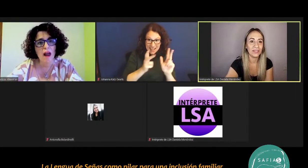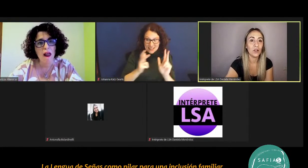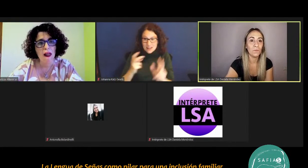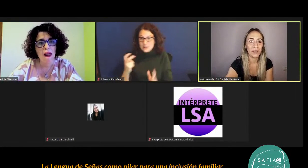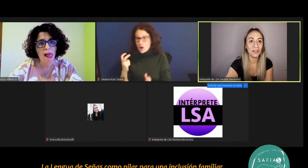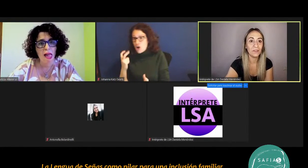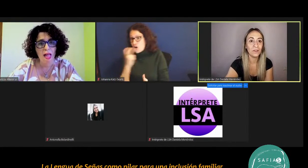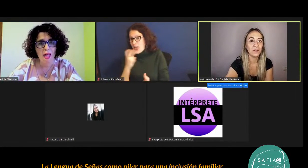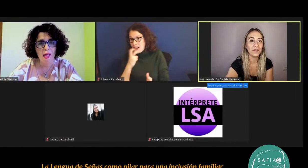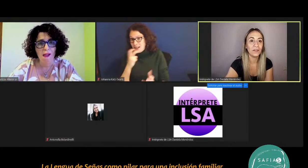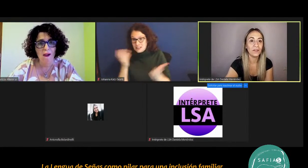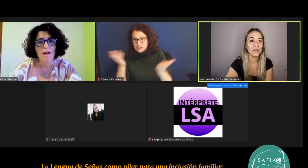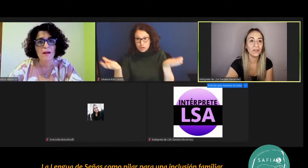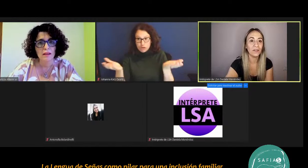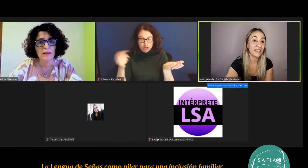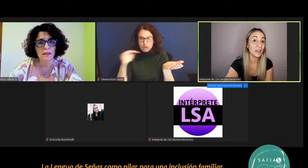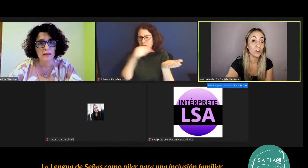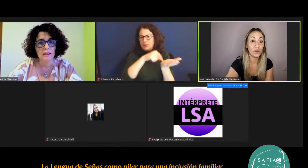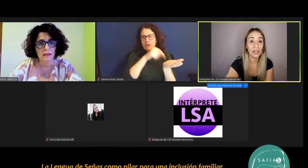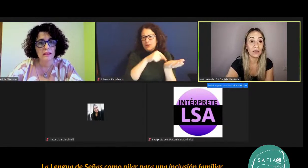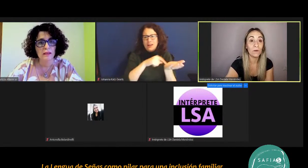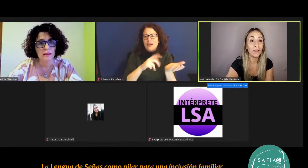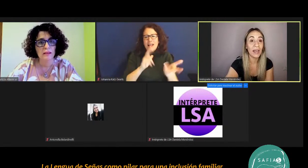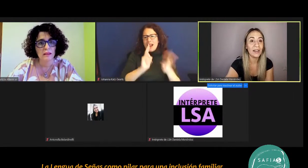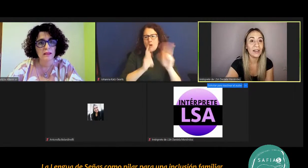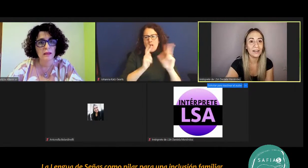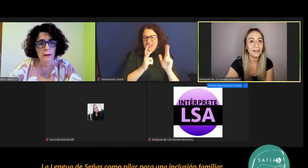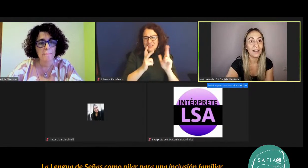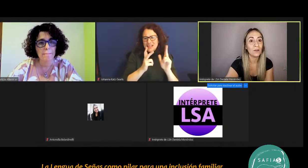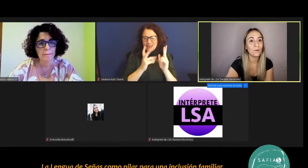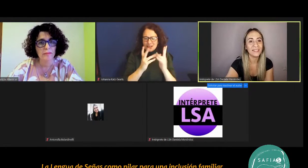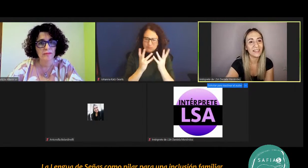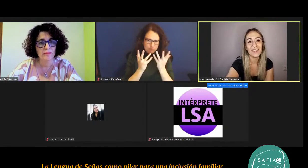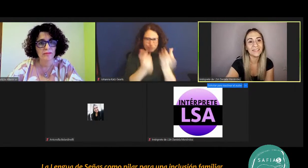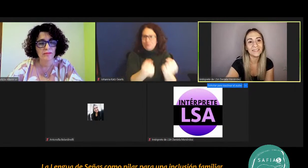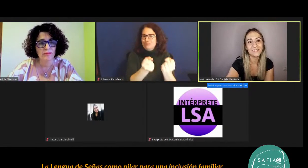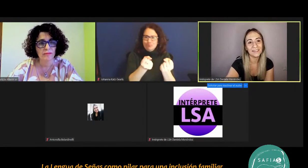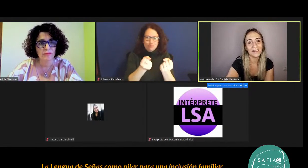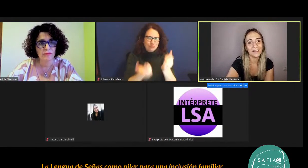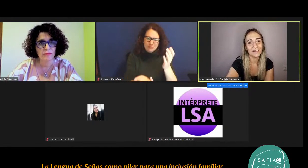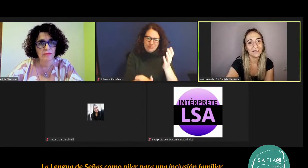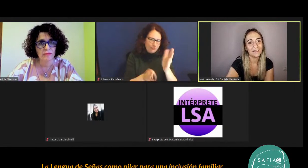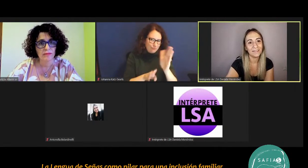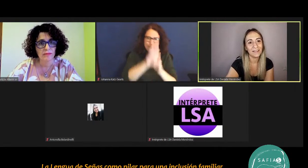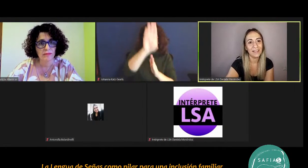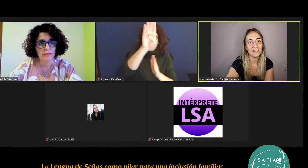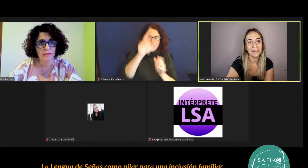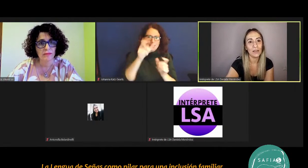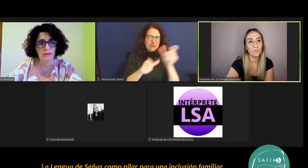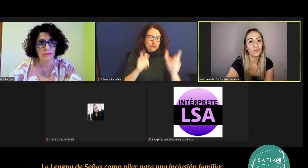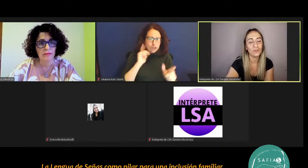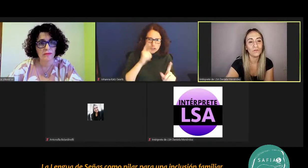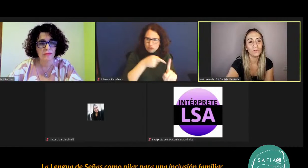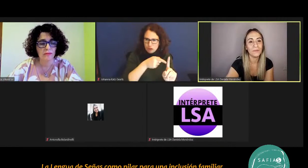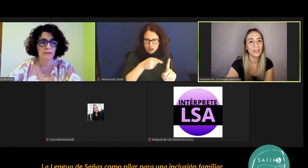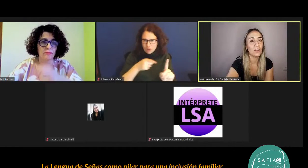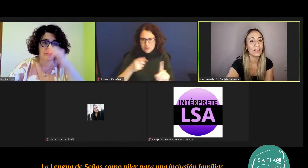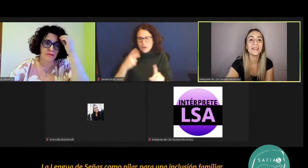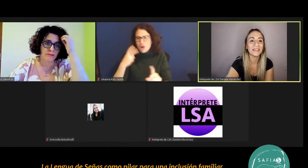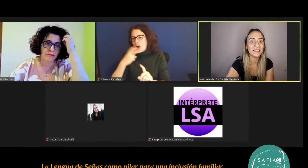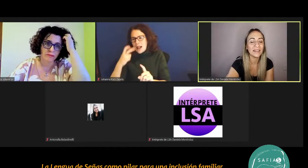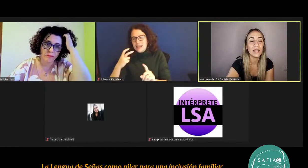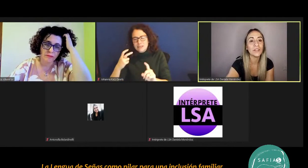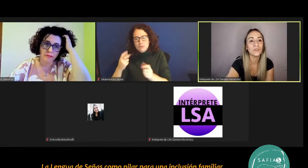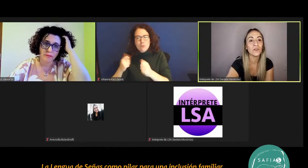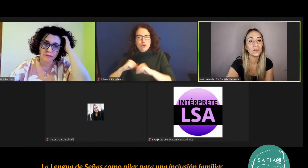Lo que sí, comparando la lengua de señas con la lengua oral, la lengua de señas es el apoyo fundamental, es lo que